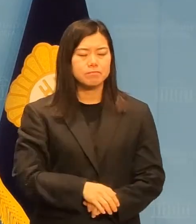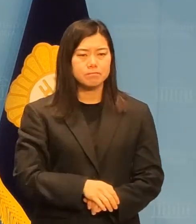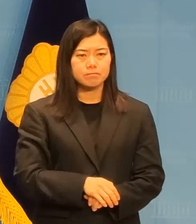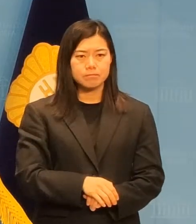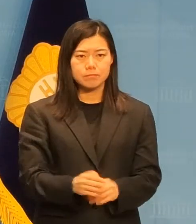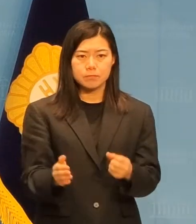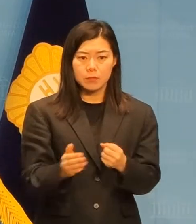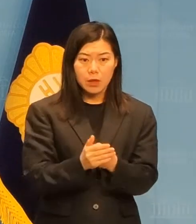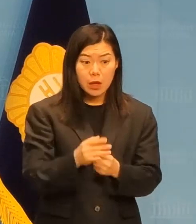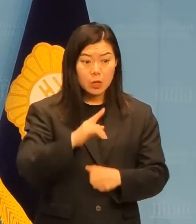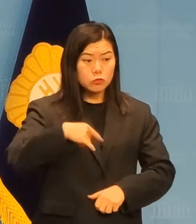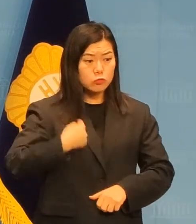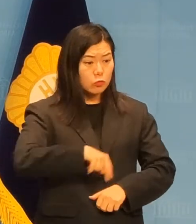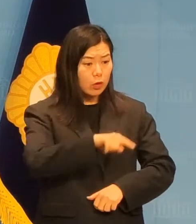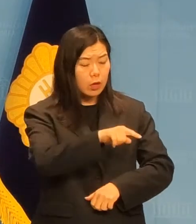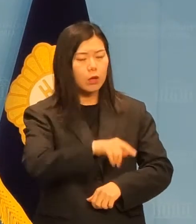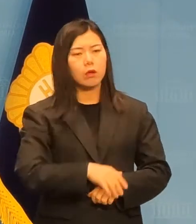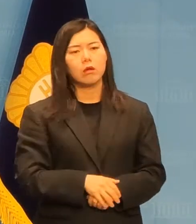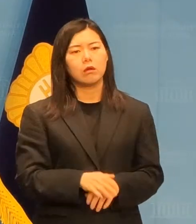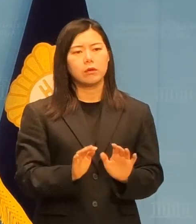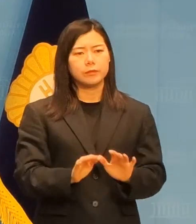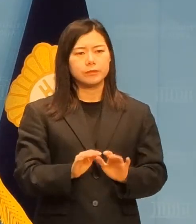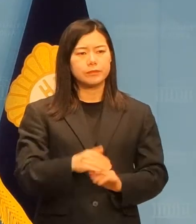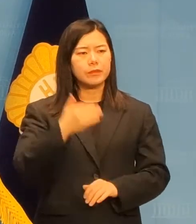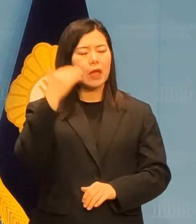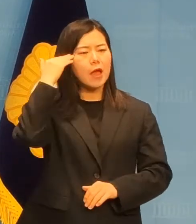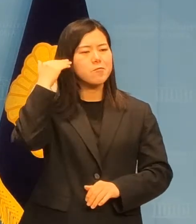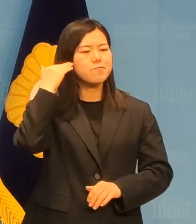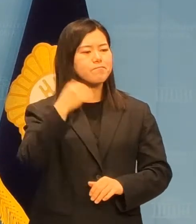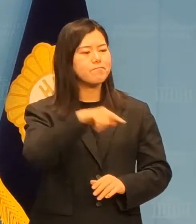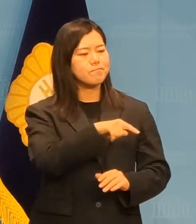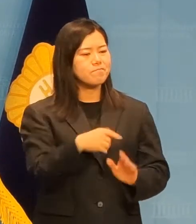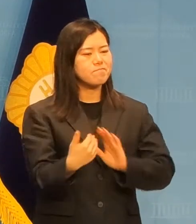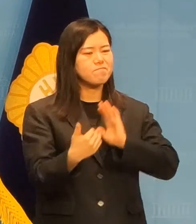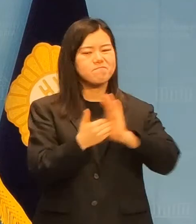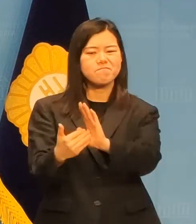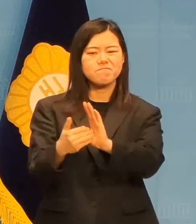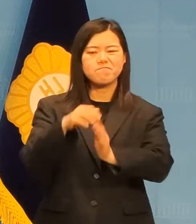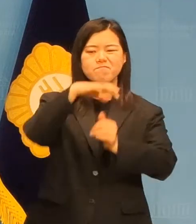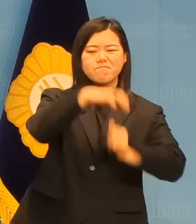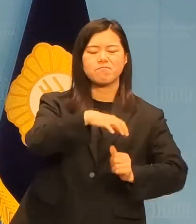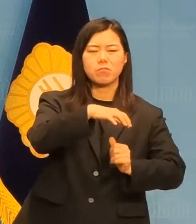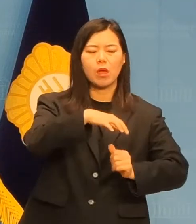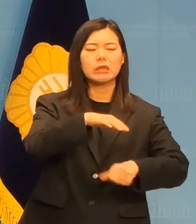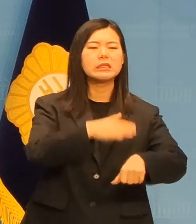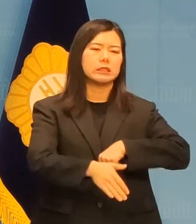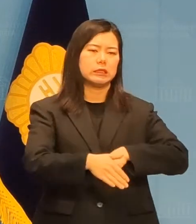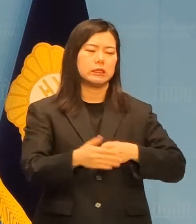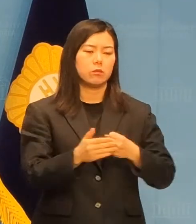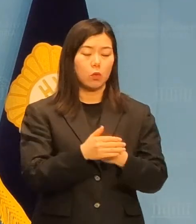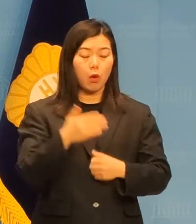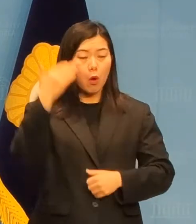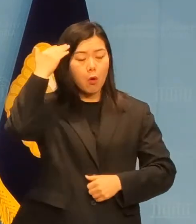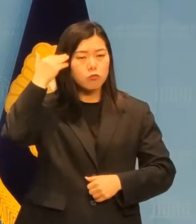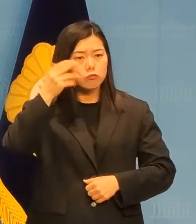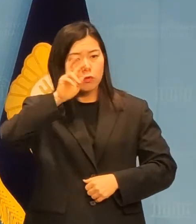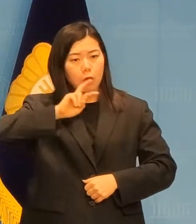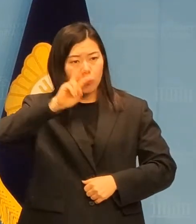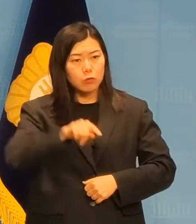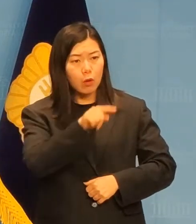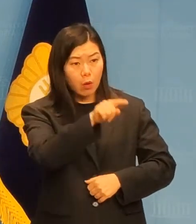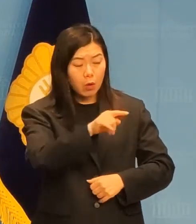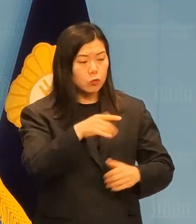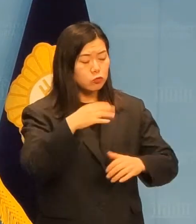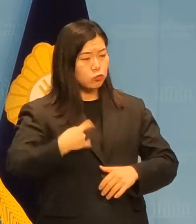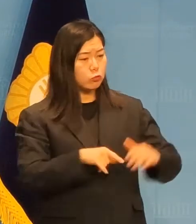결과 중국에선 사실상 한한령에 가까운 분위기가 생겨나 우리 가수가 공연할 수도